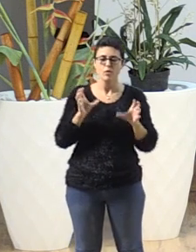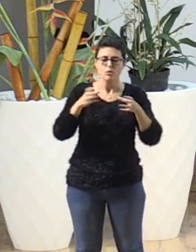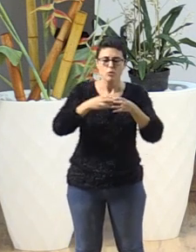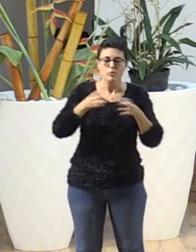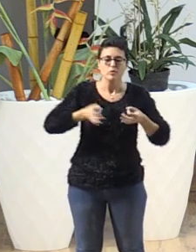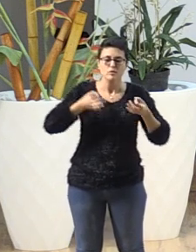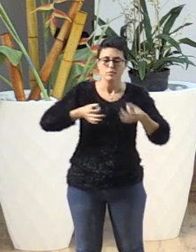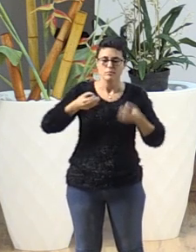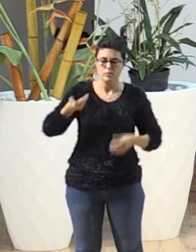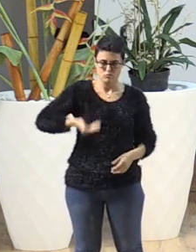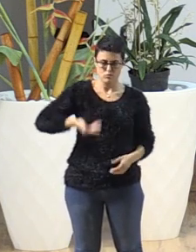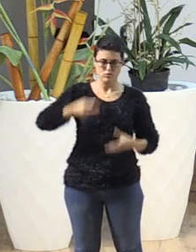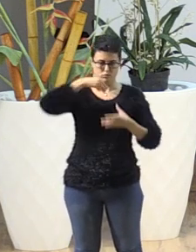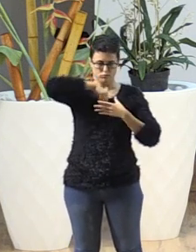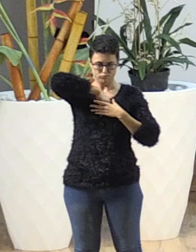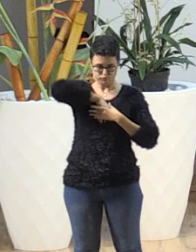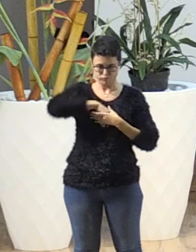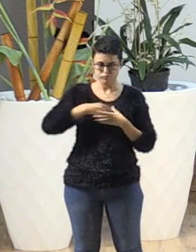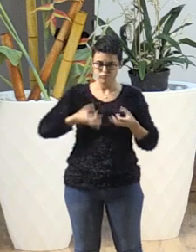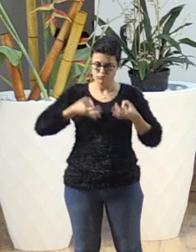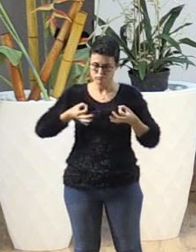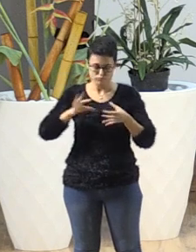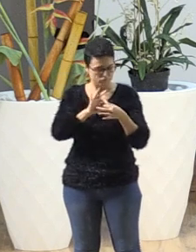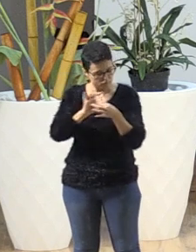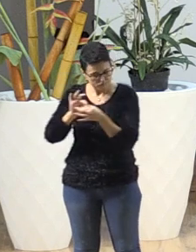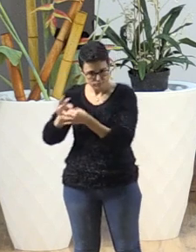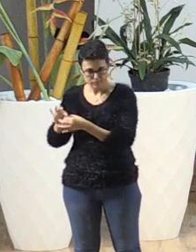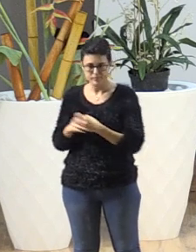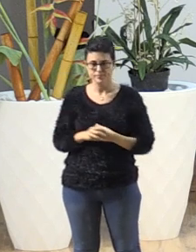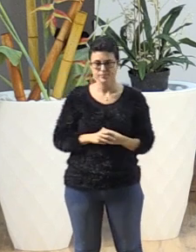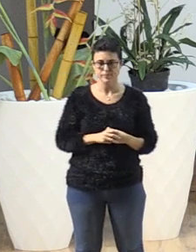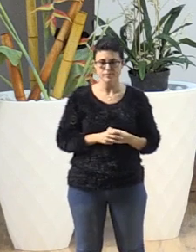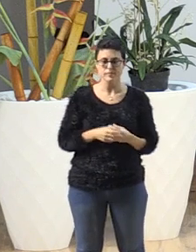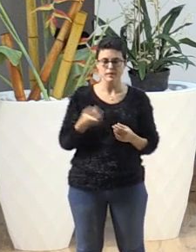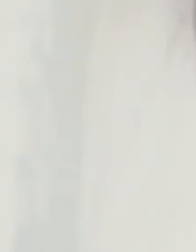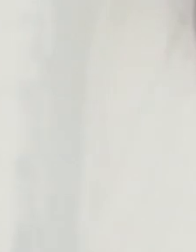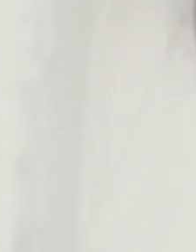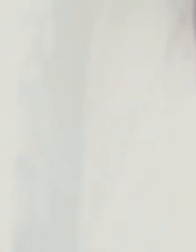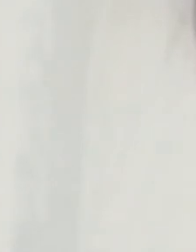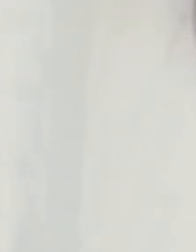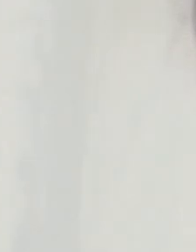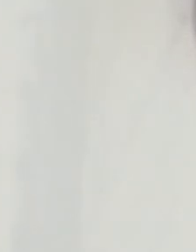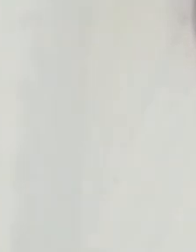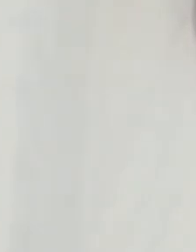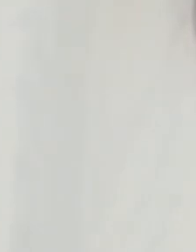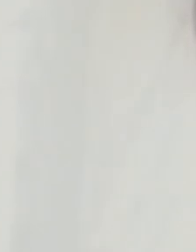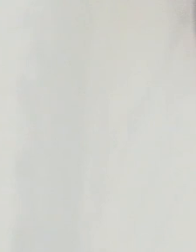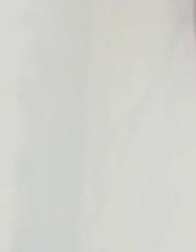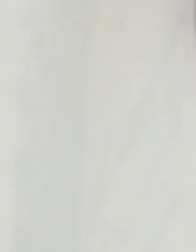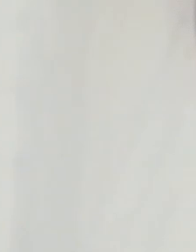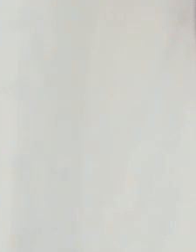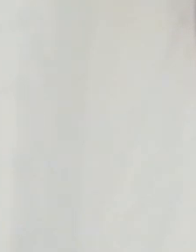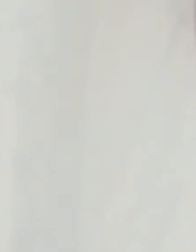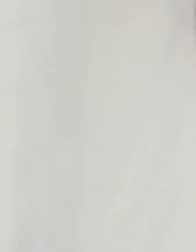se da siempre en relación con los demás. Y ahí encuentro otra conexión muy interesante. 14 años tenía, con el